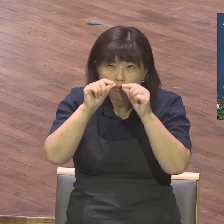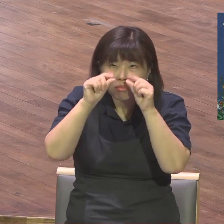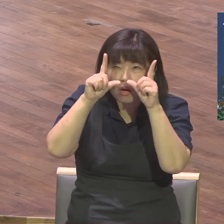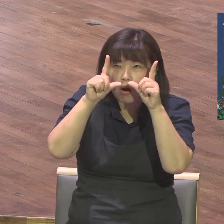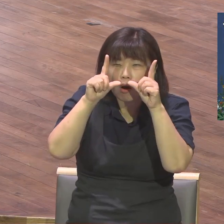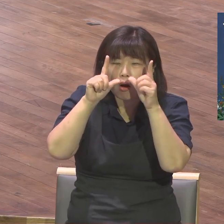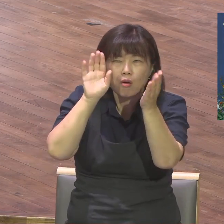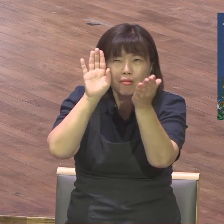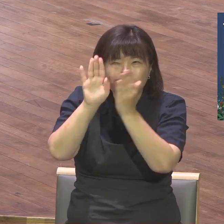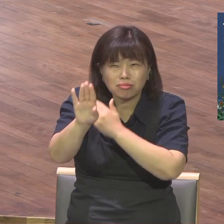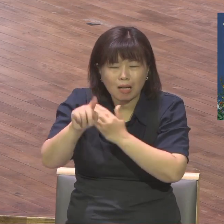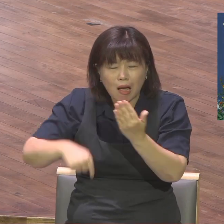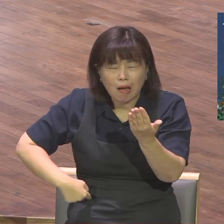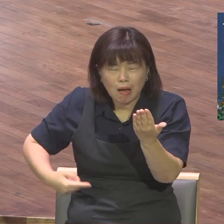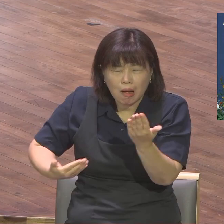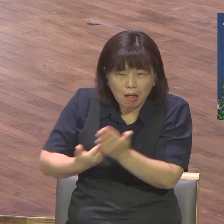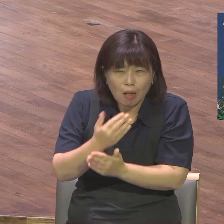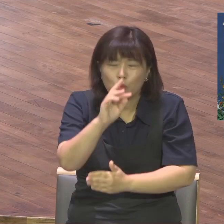자,